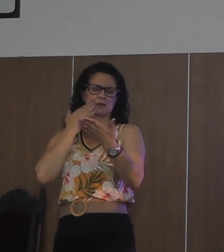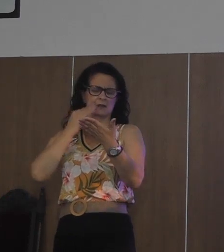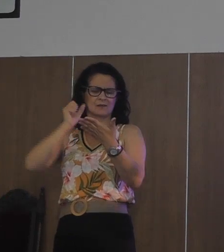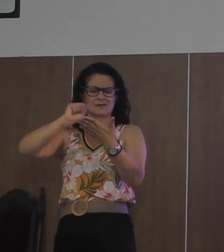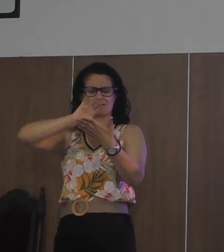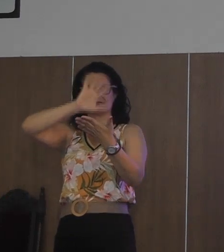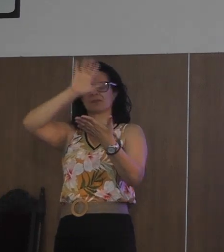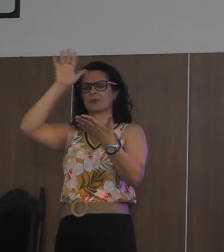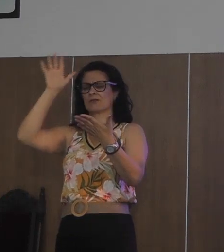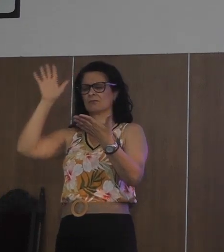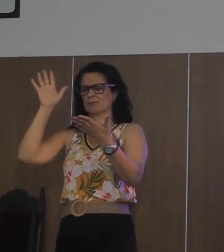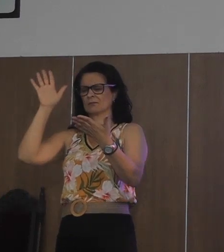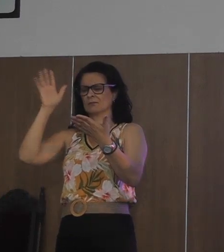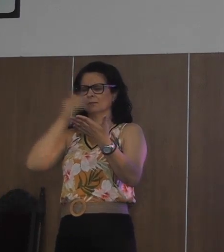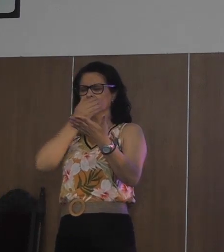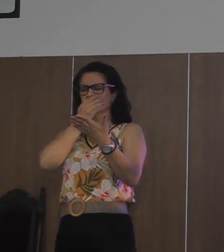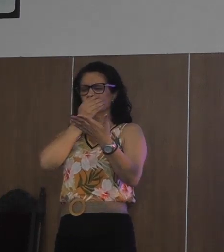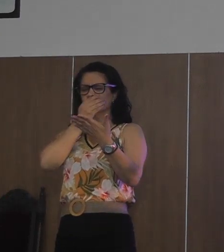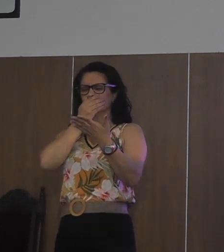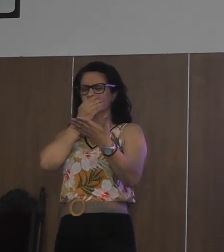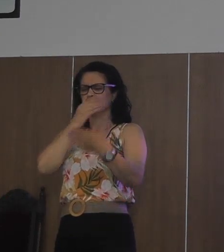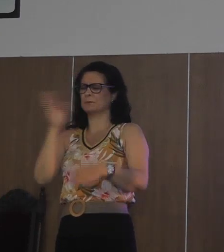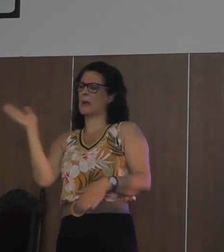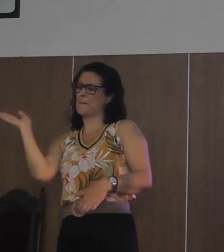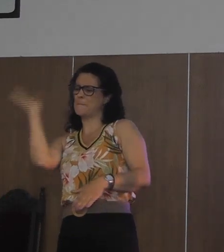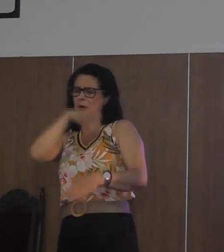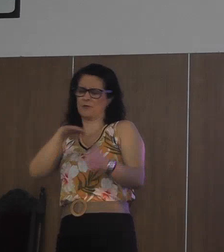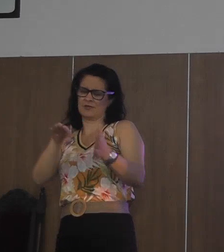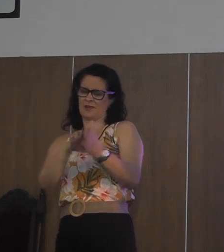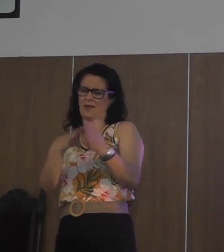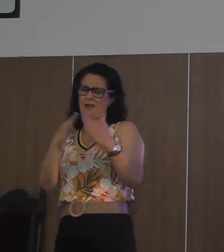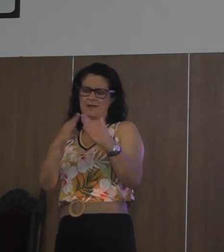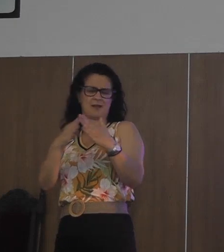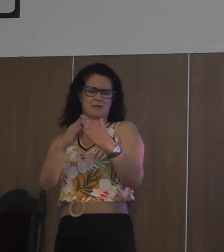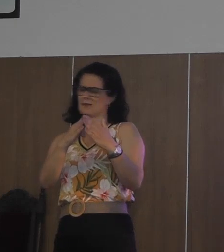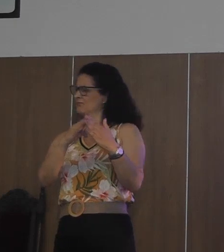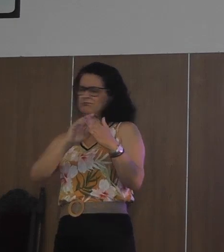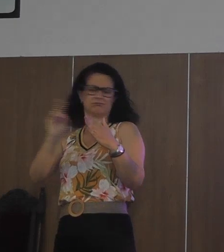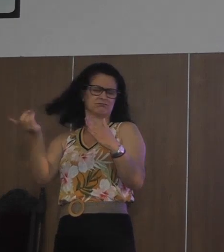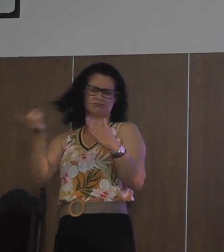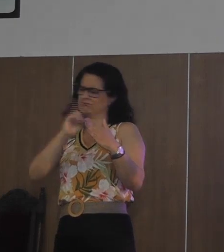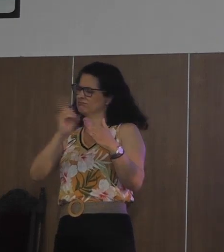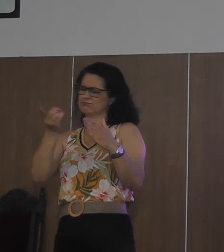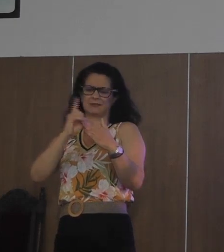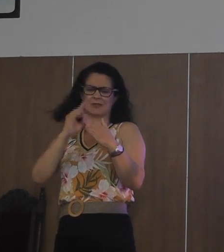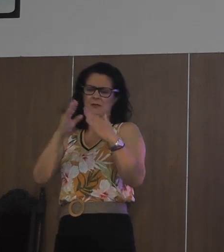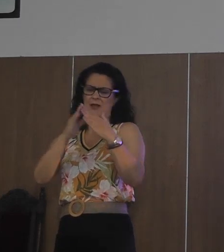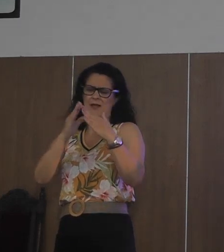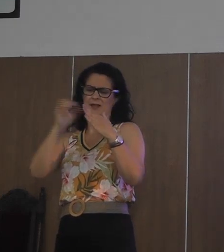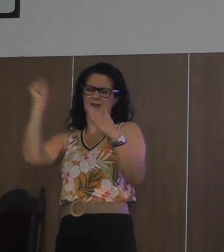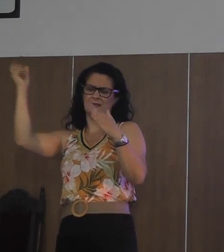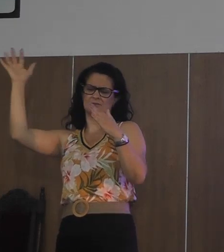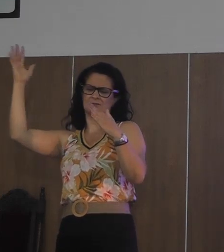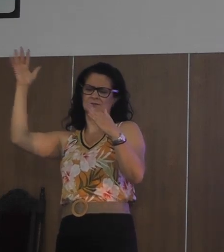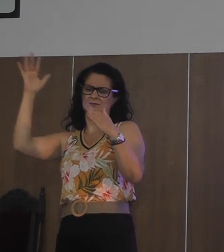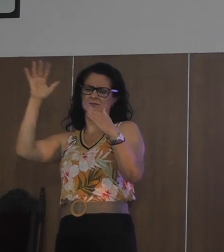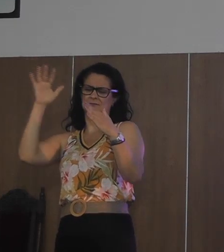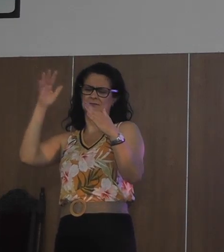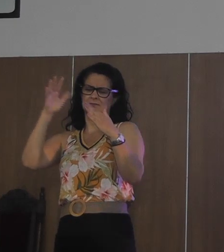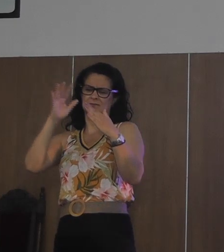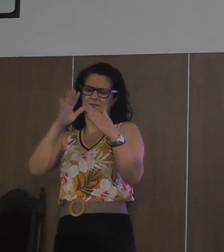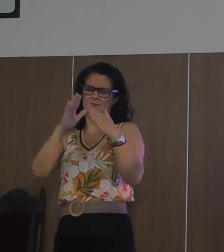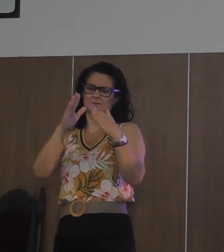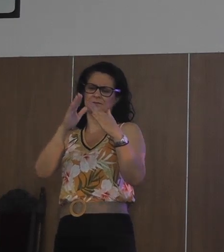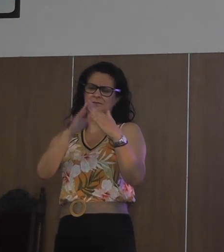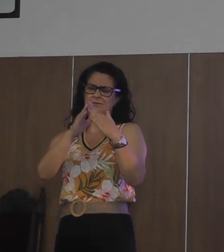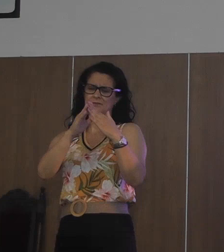Deus, praga alguma chegaria à nossa tenda, nós tomamos posse dessa palavra, Pai. Meu Deus, esse mal